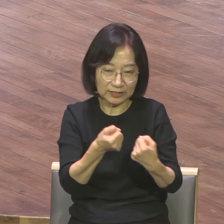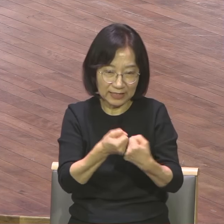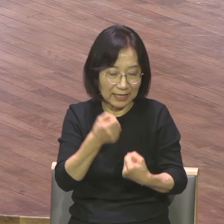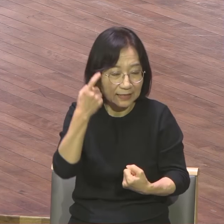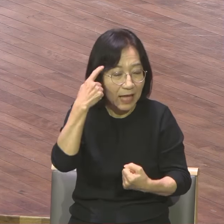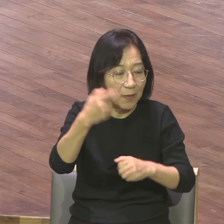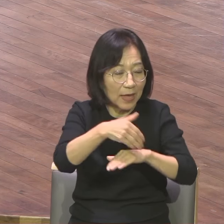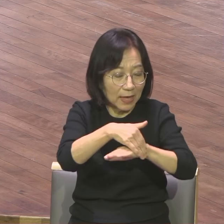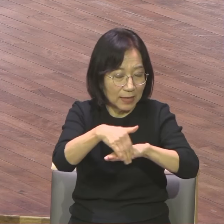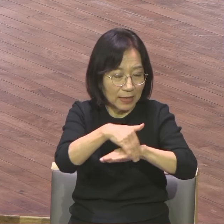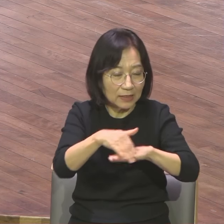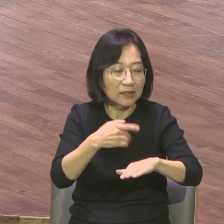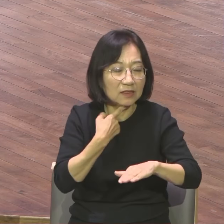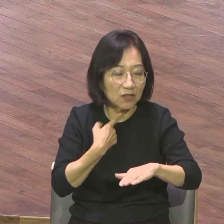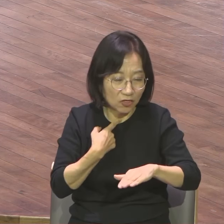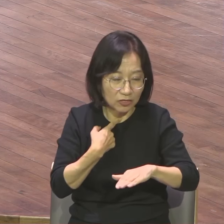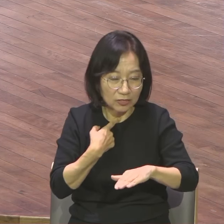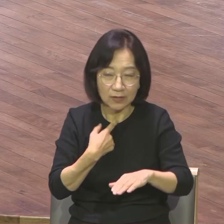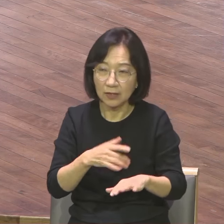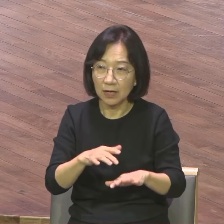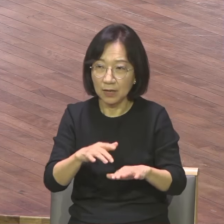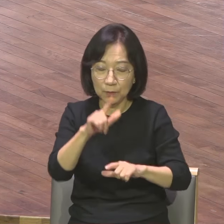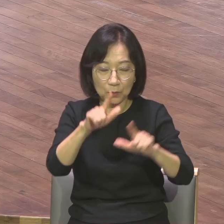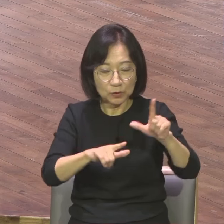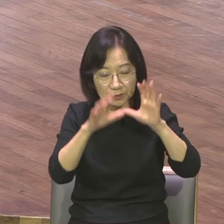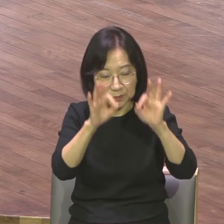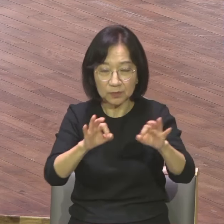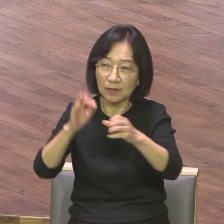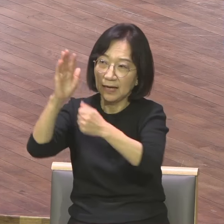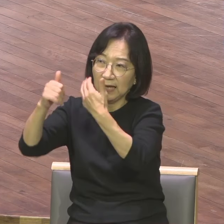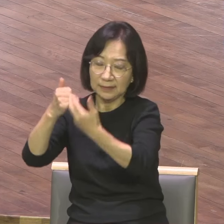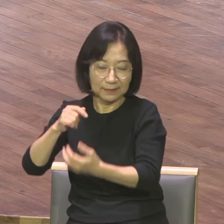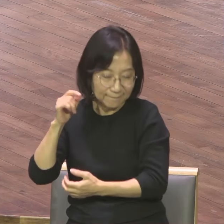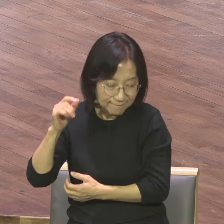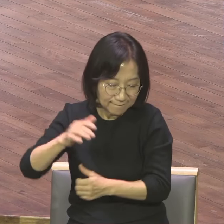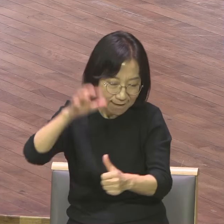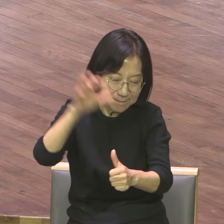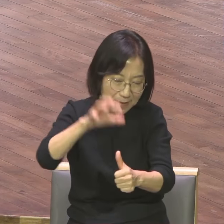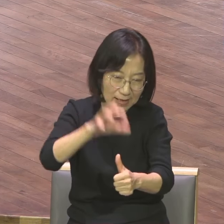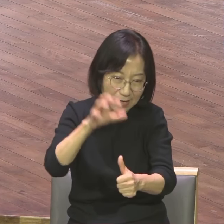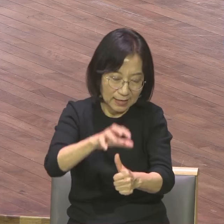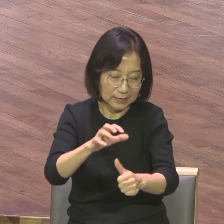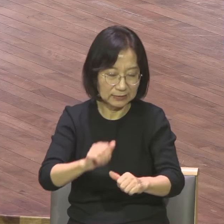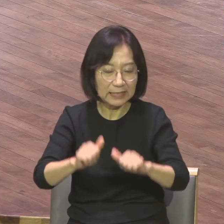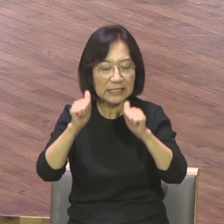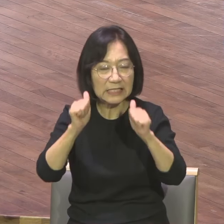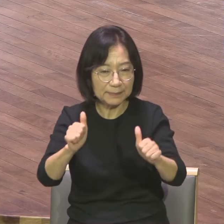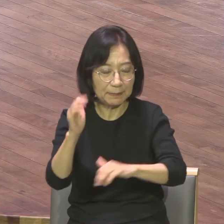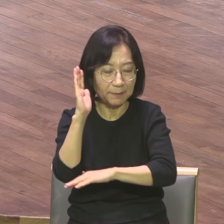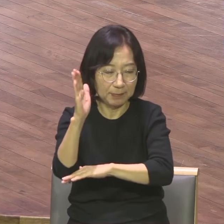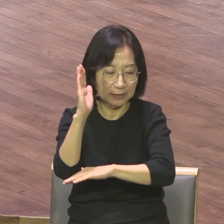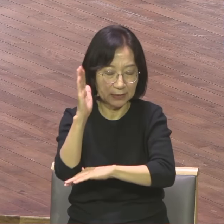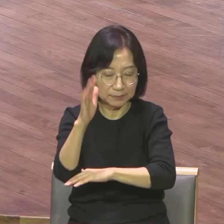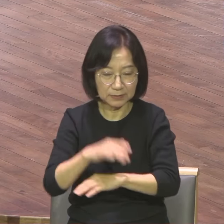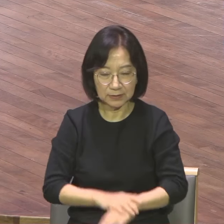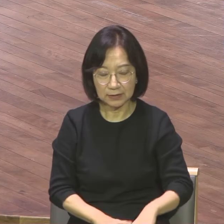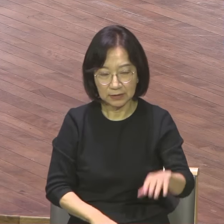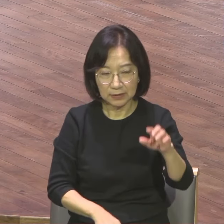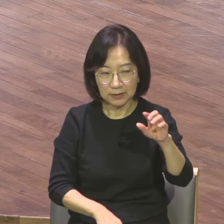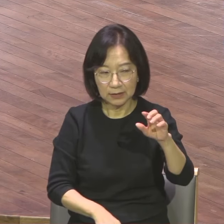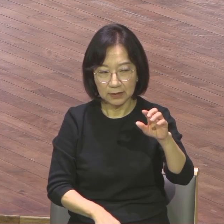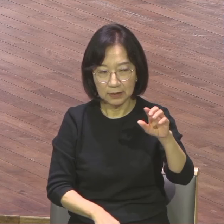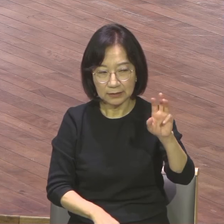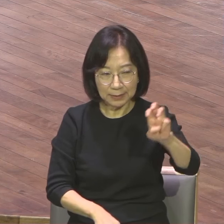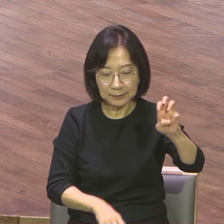여기에 대한 하나님의 책망과 심판의 메시지가 1절로 17절까지 기록이